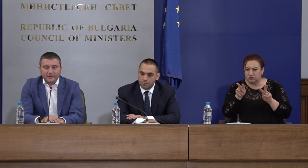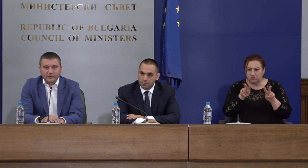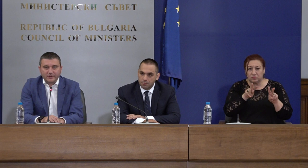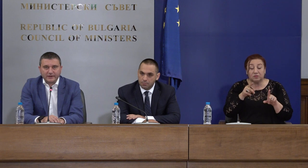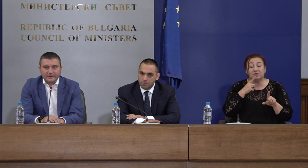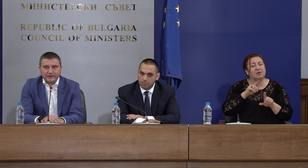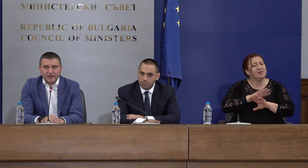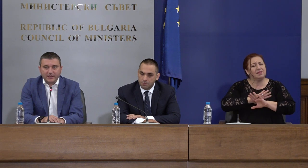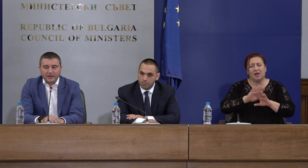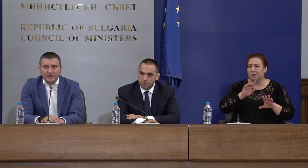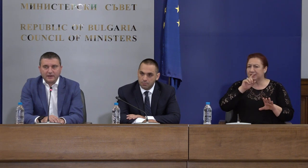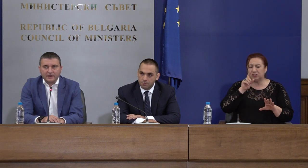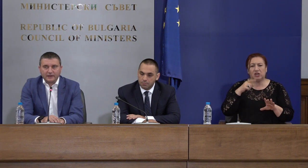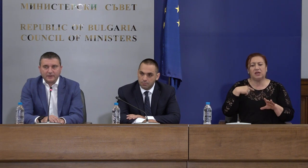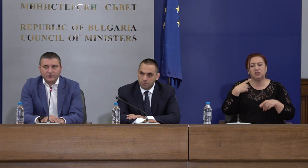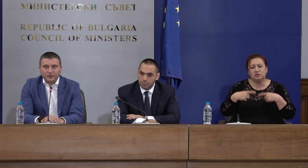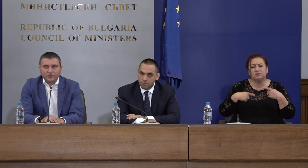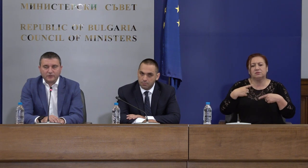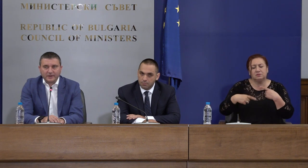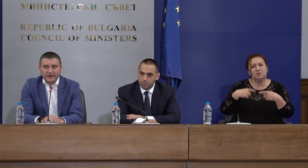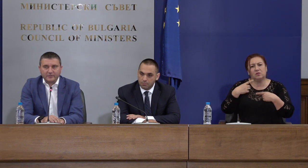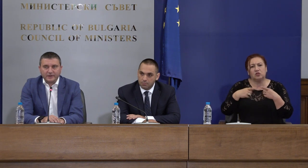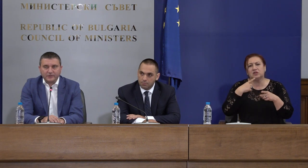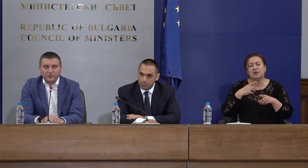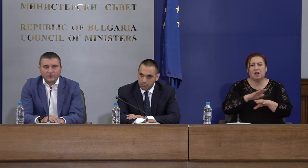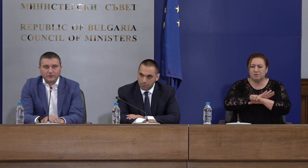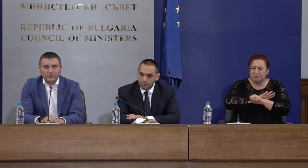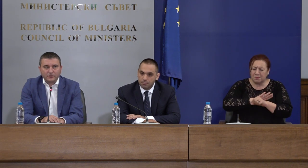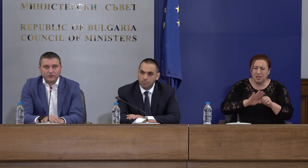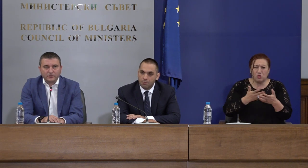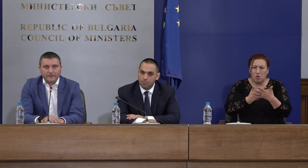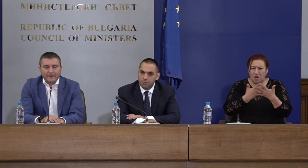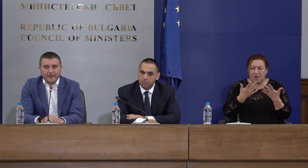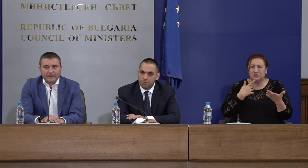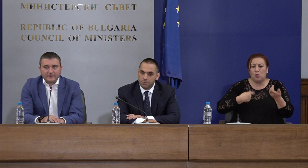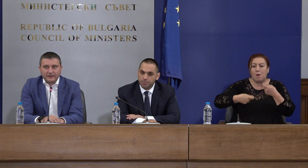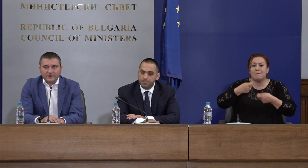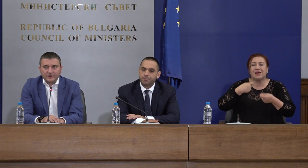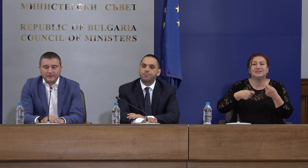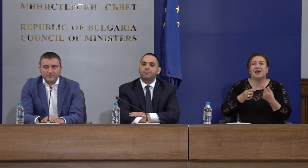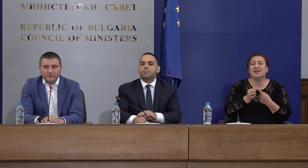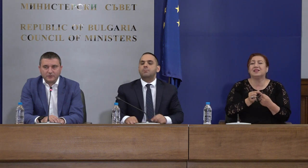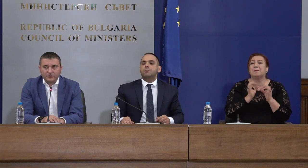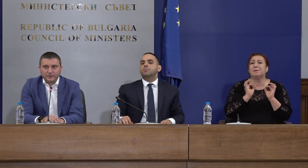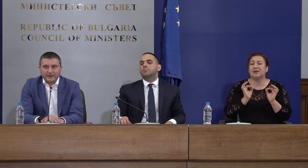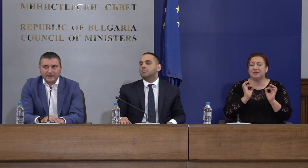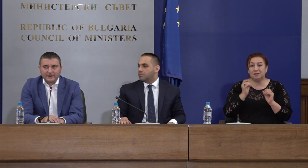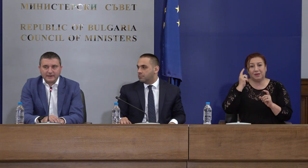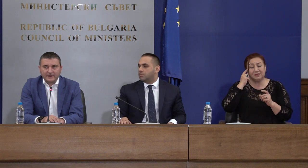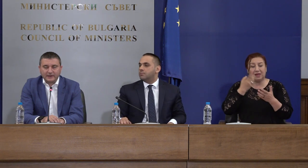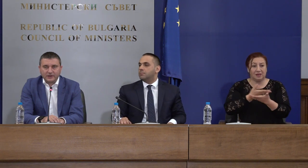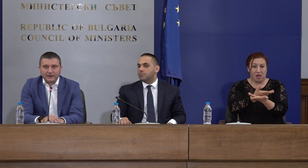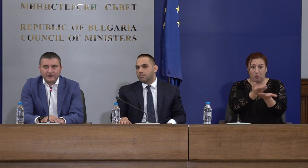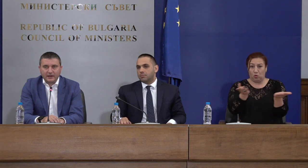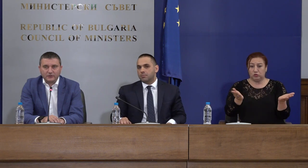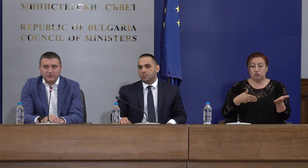че процесът тече на абсолютно пазарен принцип, до толкова доколкото знаете, че публичното предлагане на